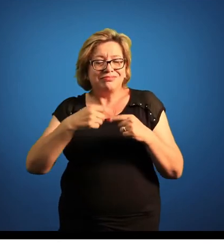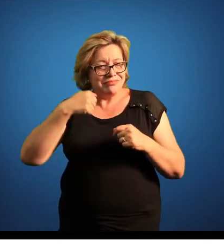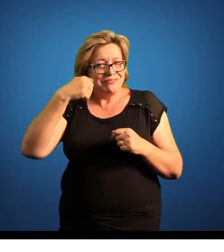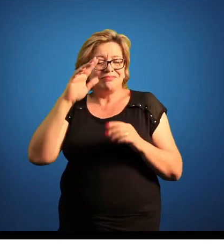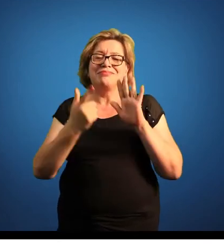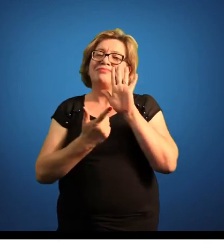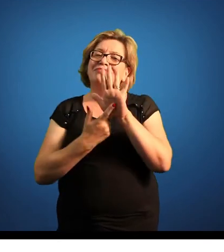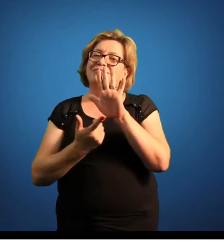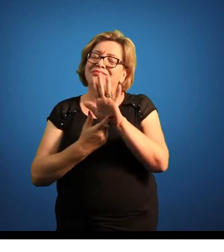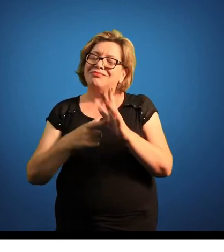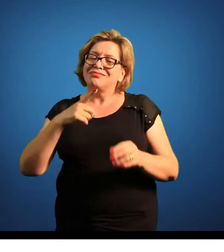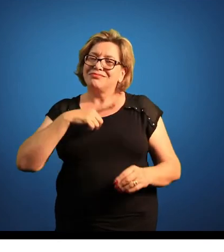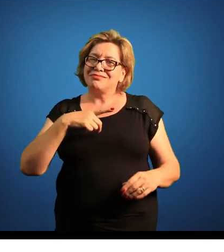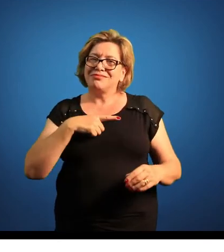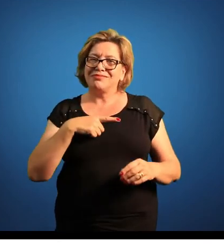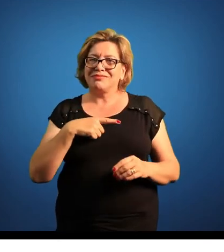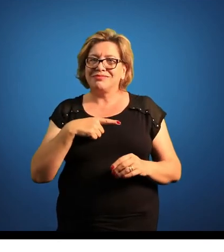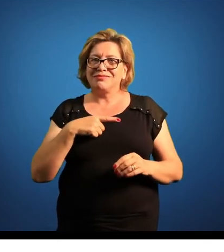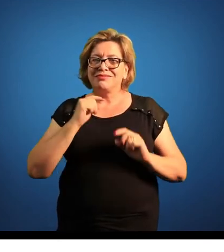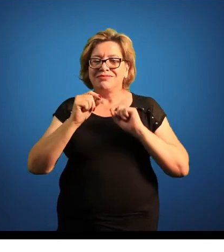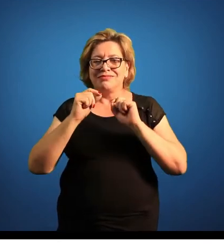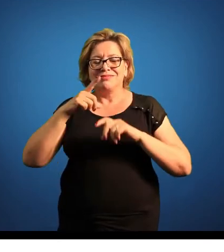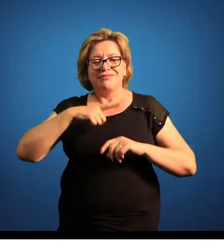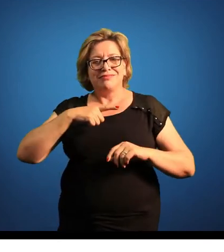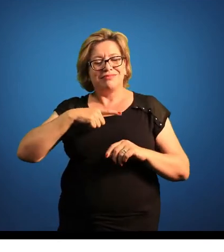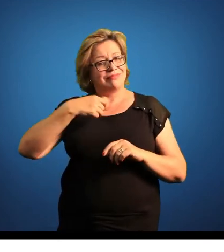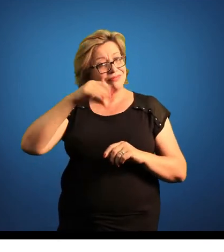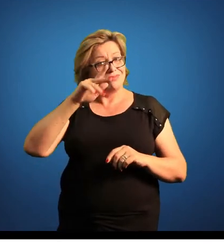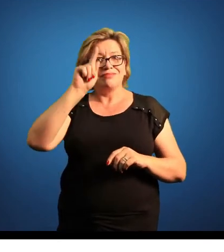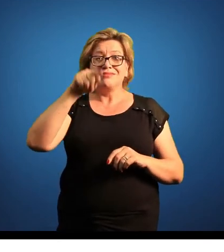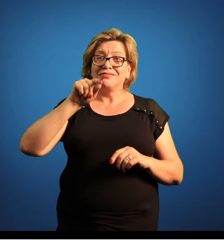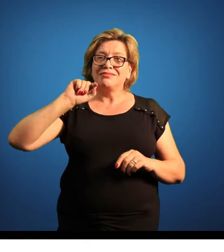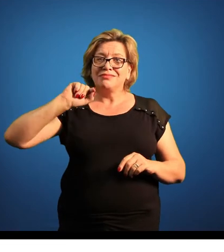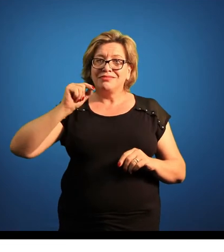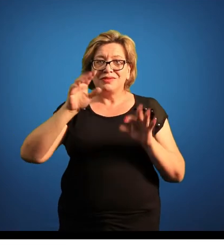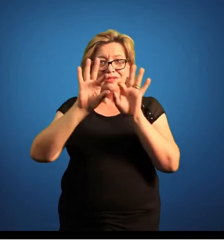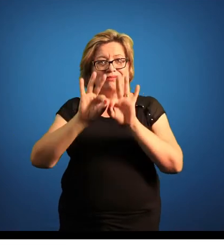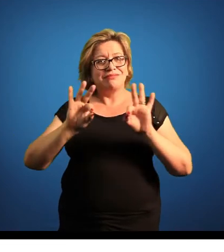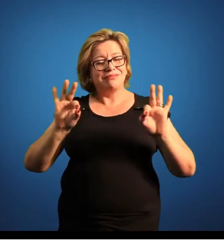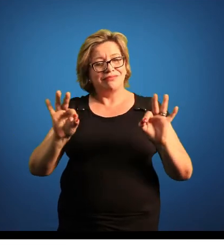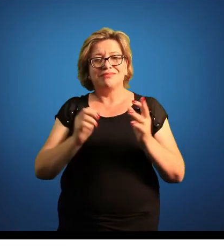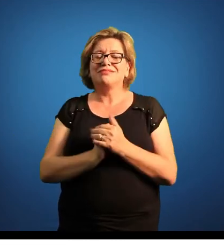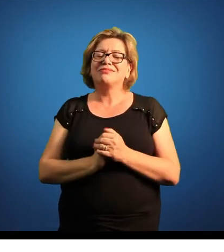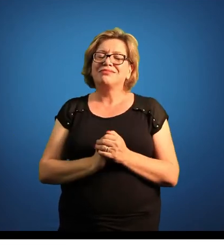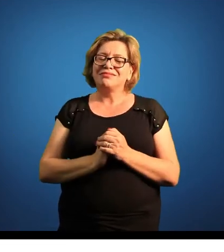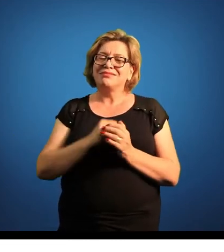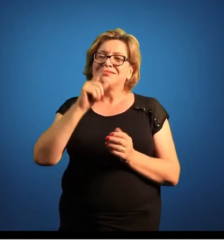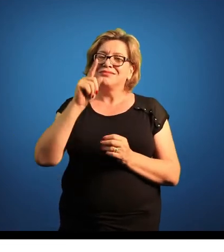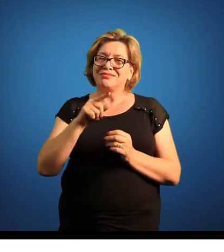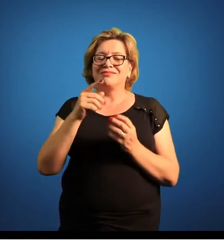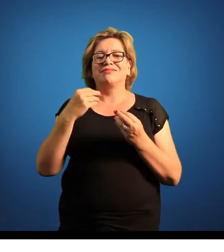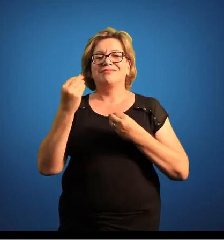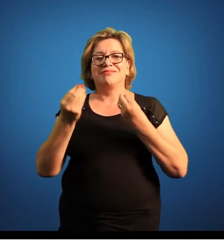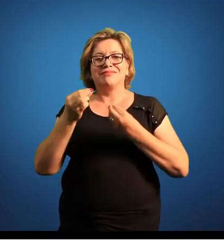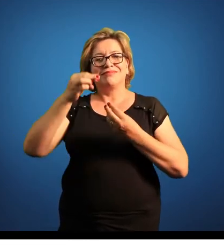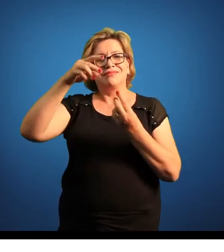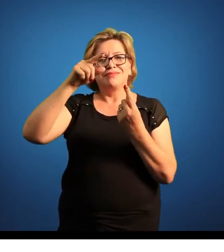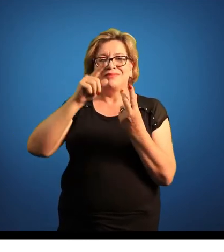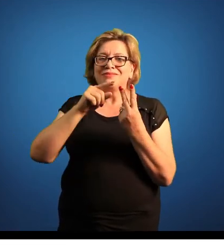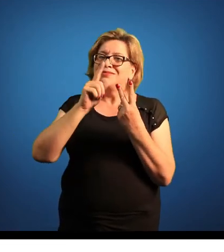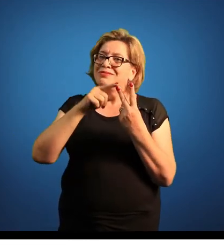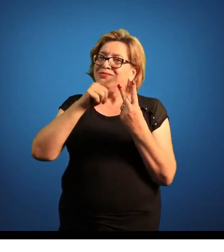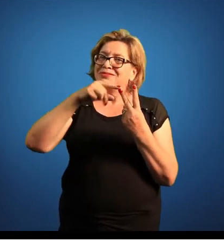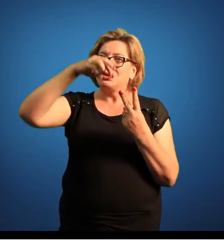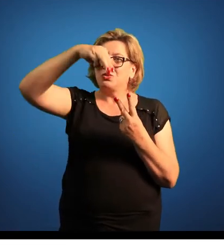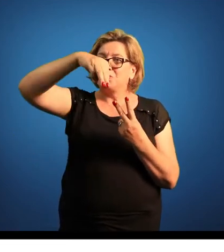aparece. Quem que aparece mais? É o 1.000. Simples assim? Simples assim. Moda é